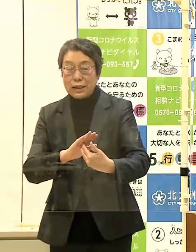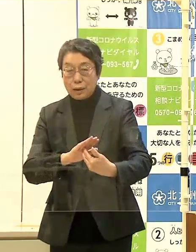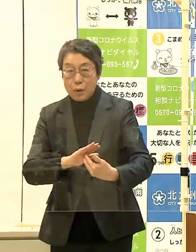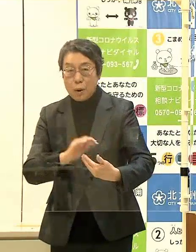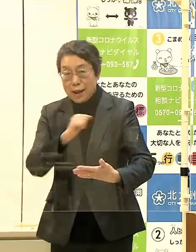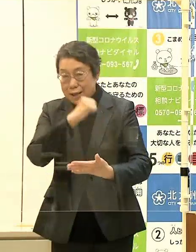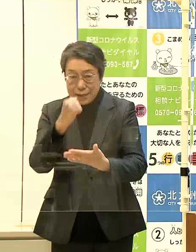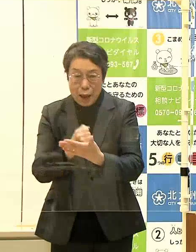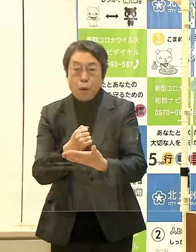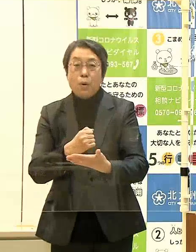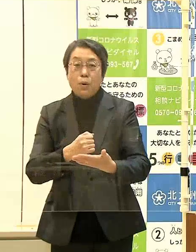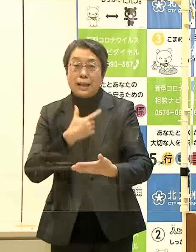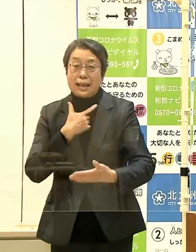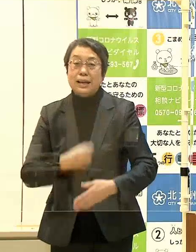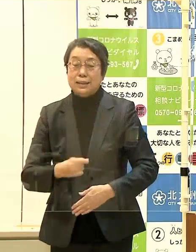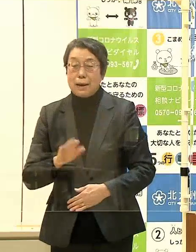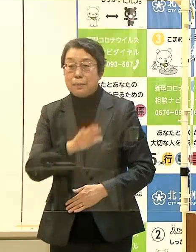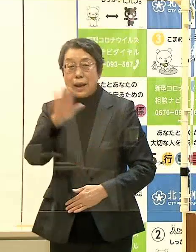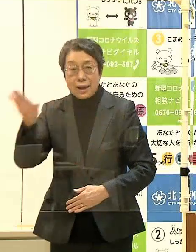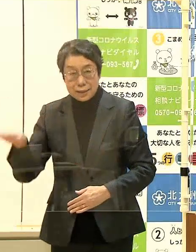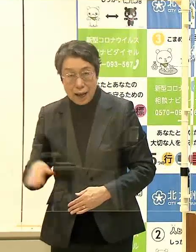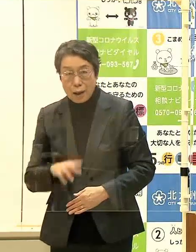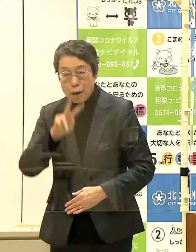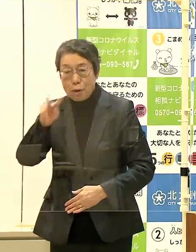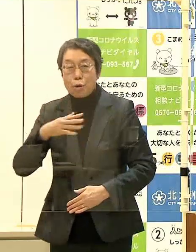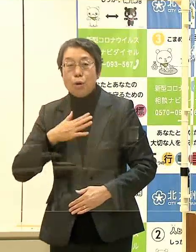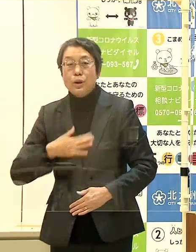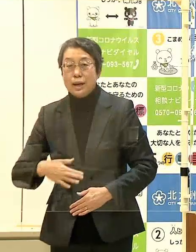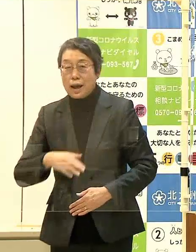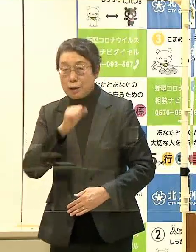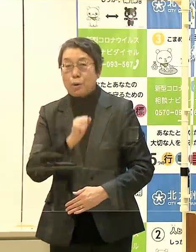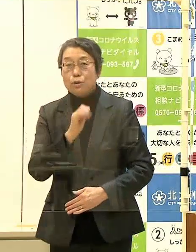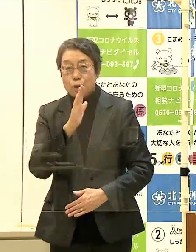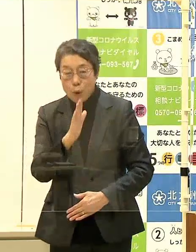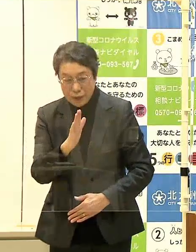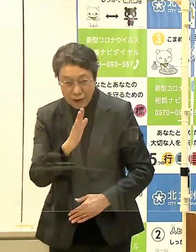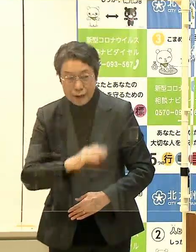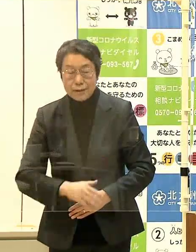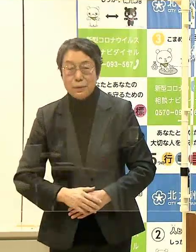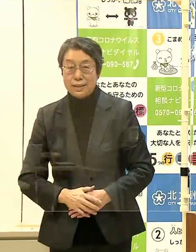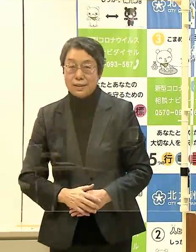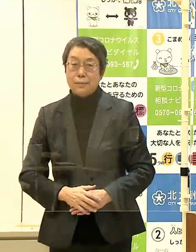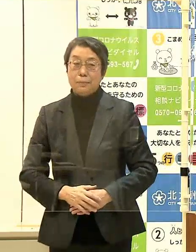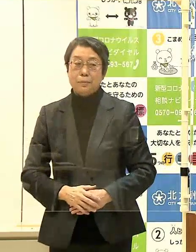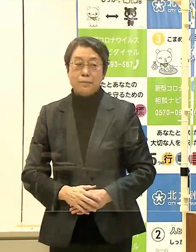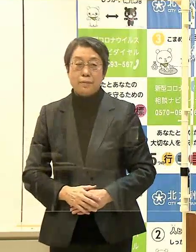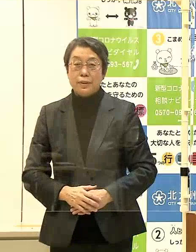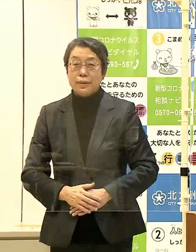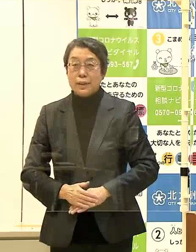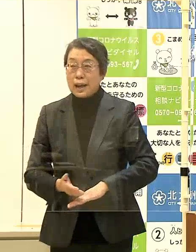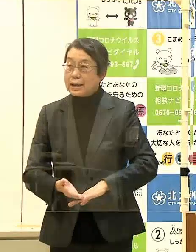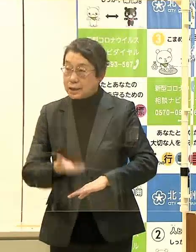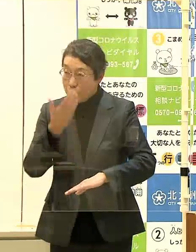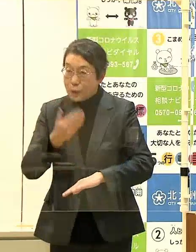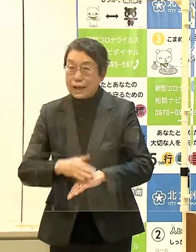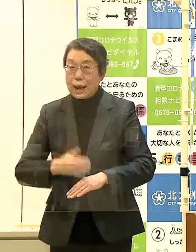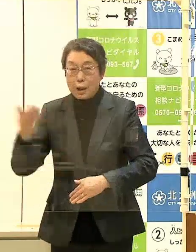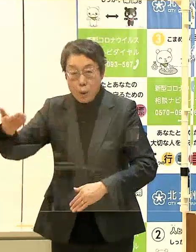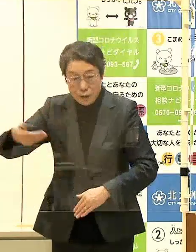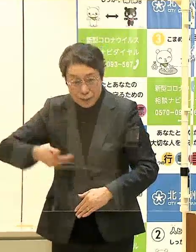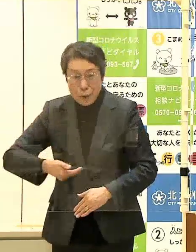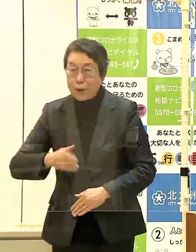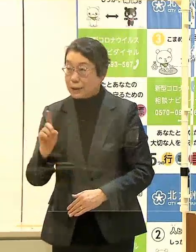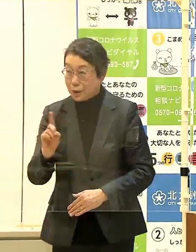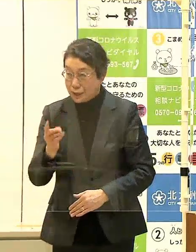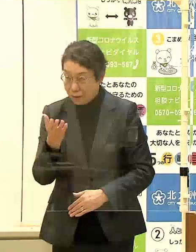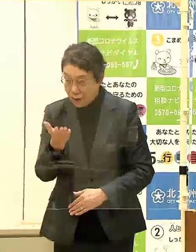思っておりますので皆様方のご理解をよろしくお願いを申し上げたいと思います以上でありますそれでは御質問方もあり